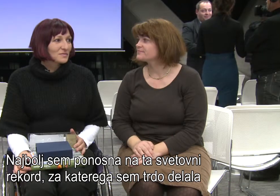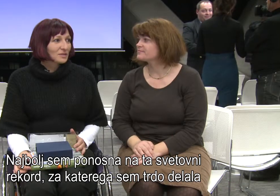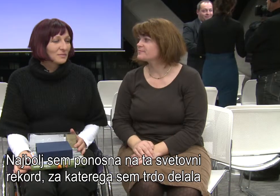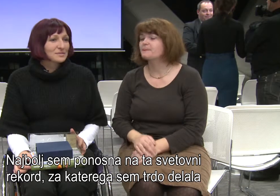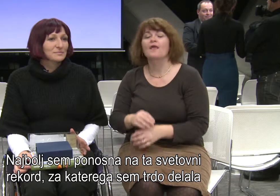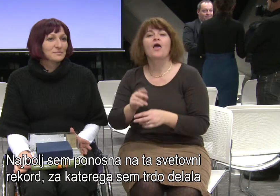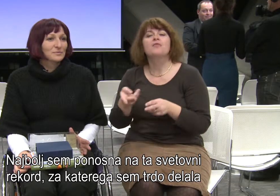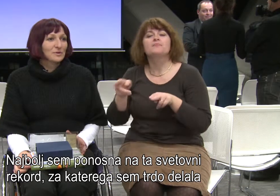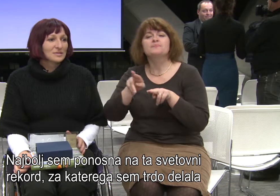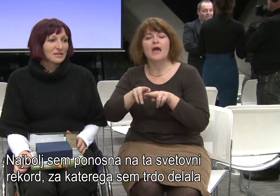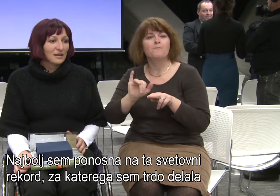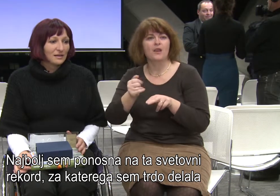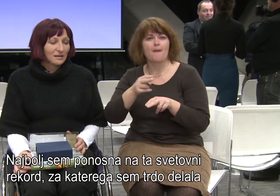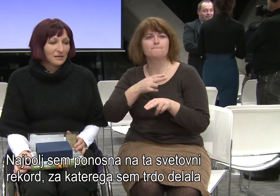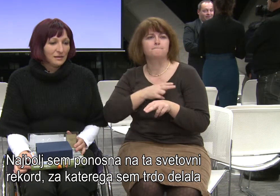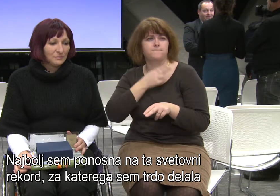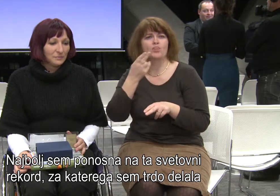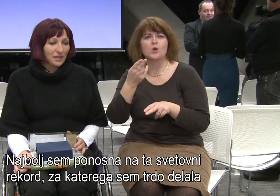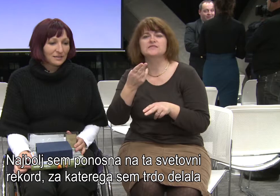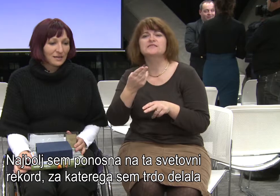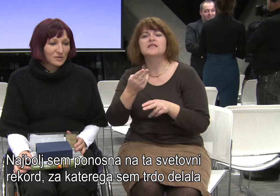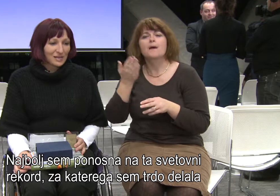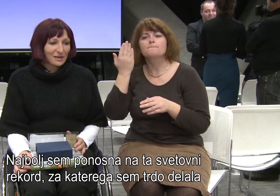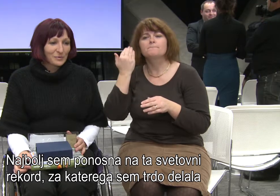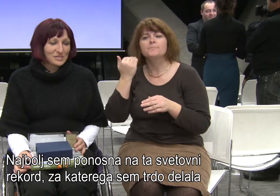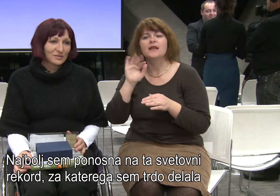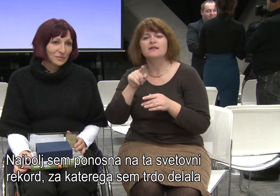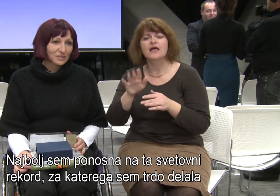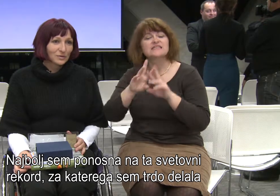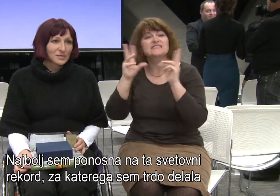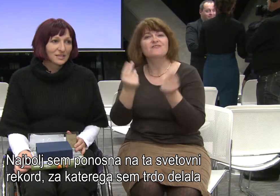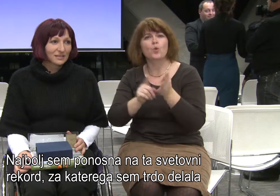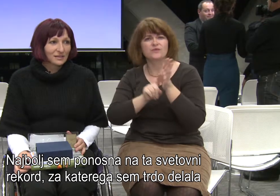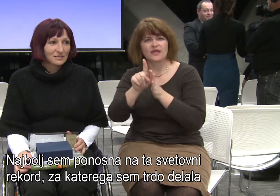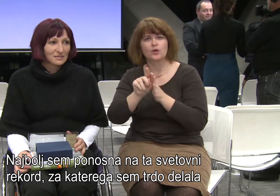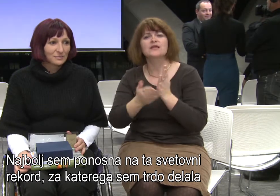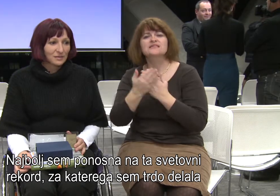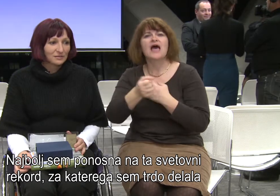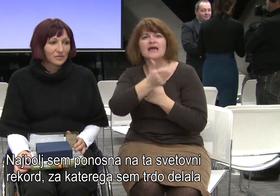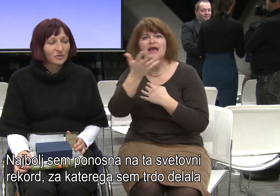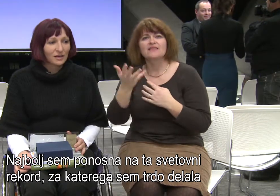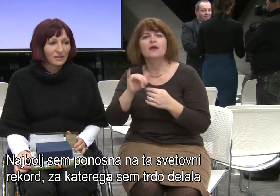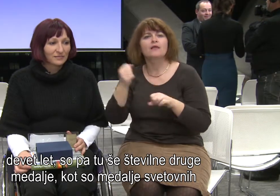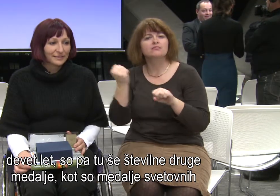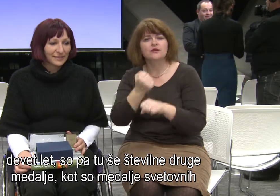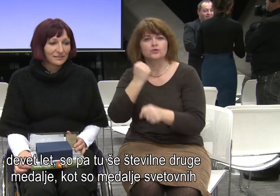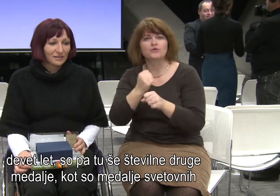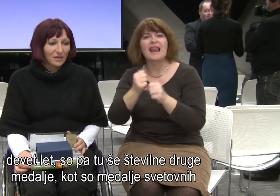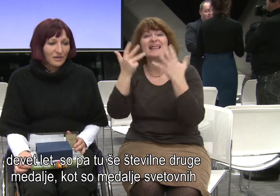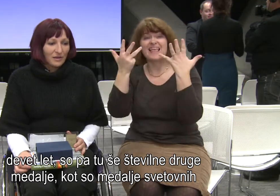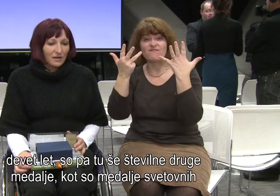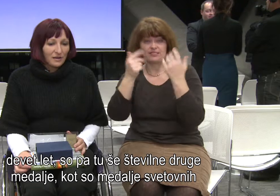Ja, v bistvu najbolj sem ponosna bila nekako na ta moj svetovni rekord, za katerega sem trdo delala 9